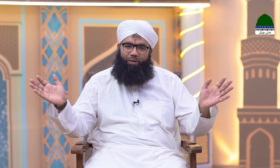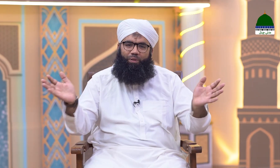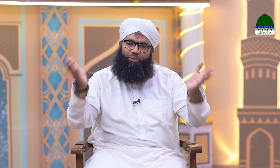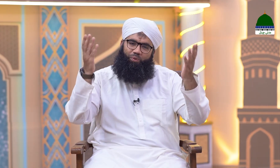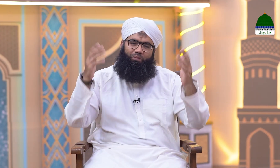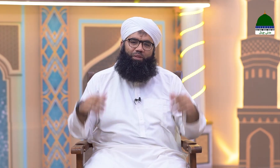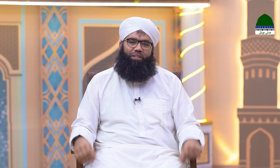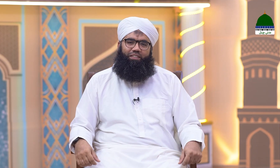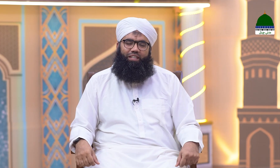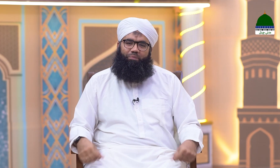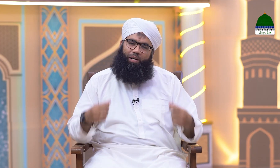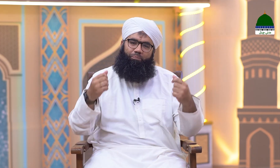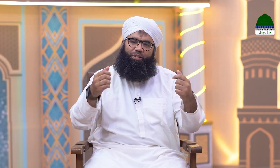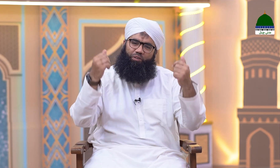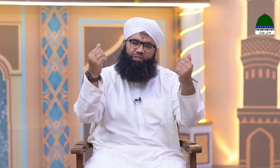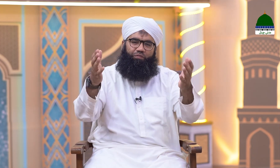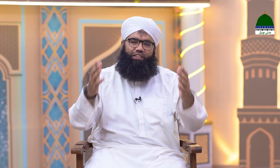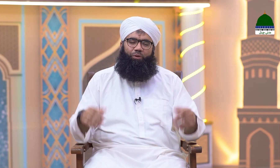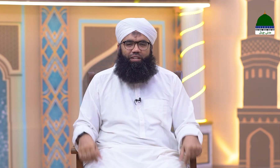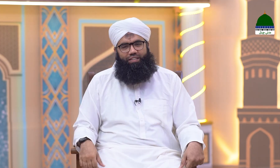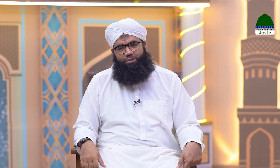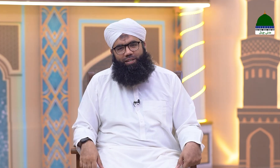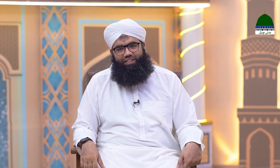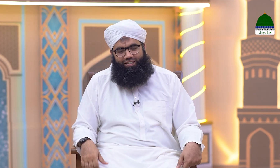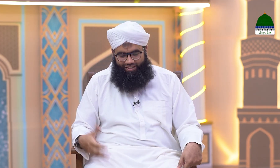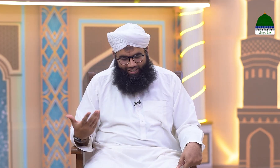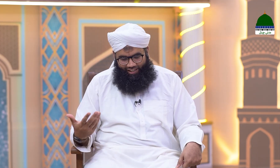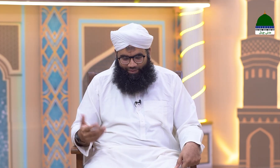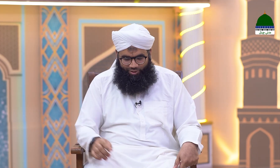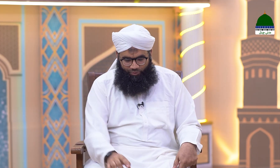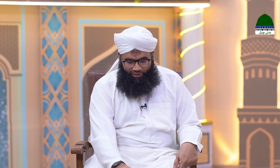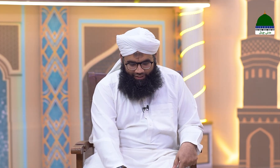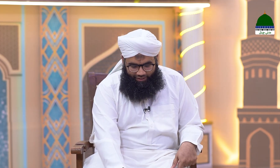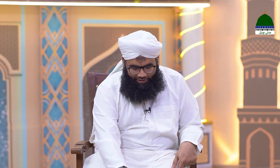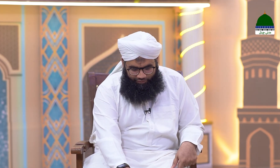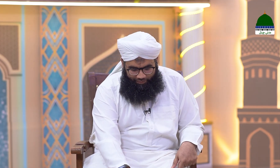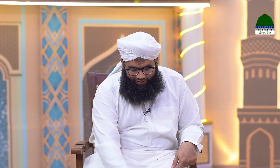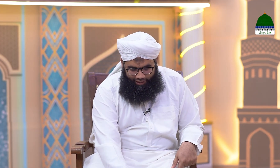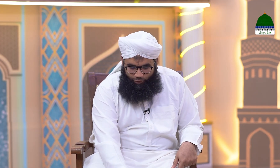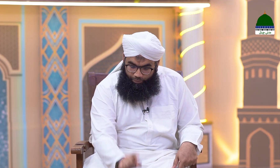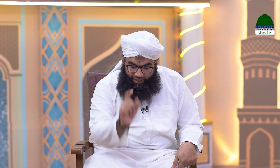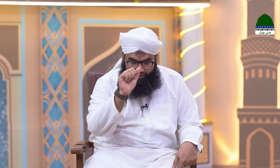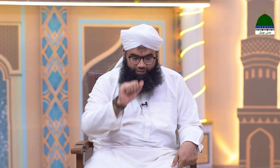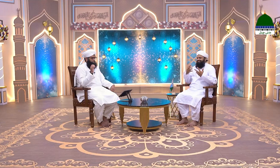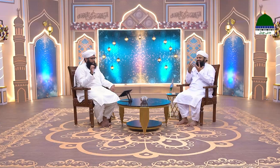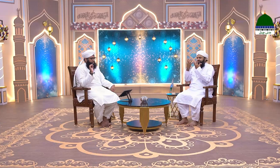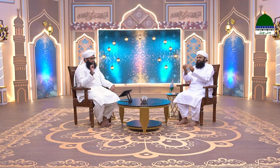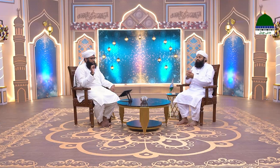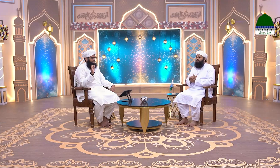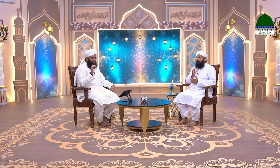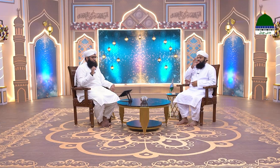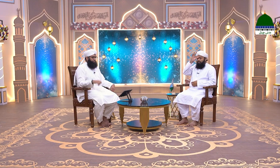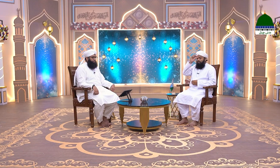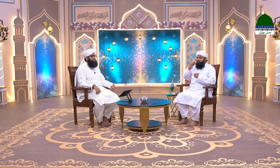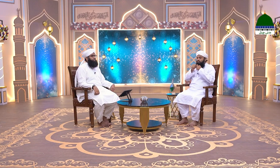بلکہ محبتوں کو عام فرماتے، محبتیں اور شفقتیں لوٹاتے، سبحان اللہ۔ اللہ ہم سب کو بھی نصیب فرما دے۔ ایک اور پیاری ادا، پیارے آقا